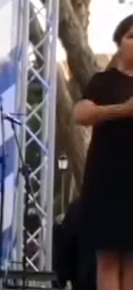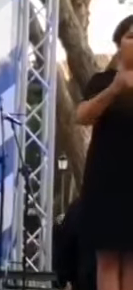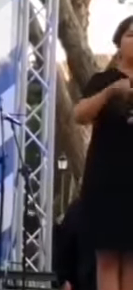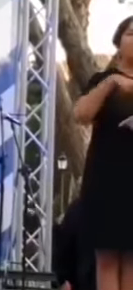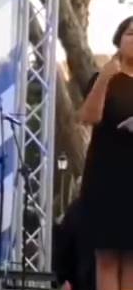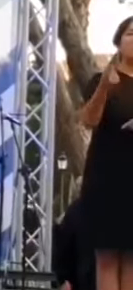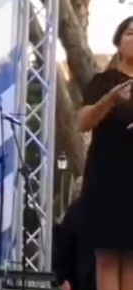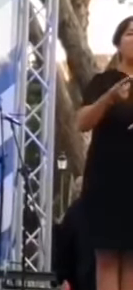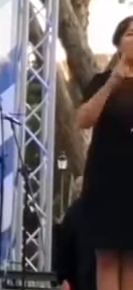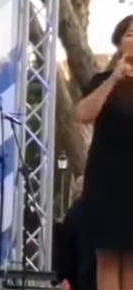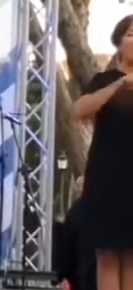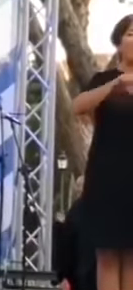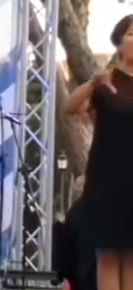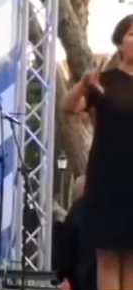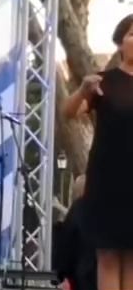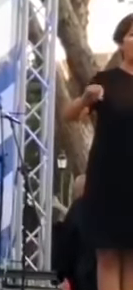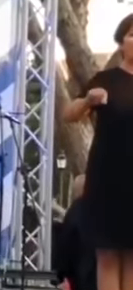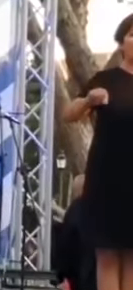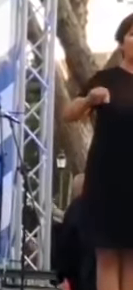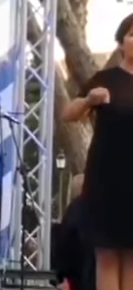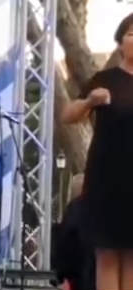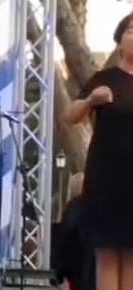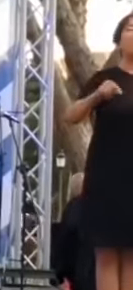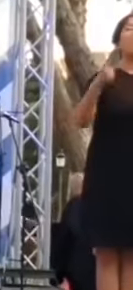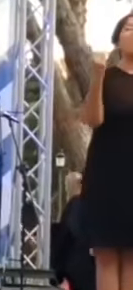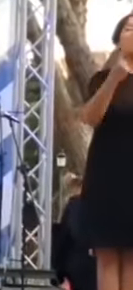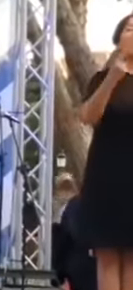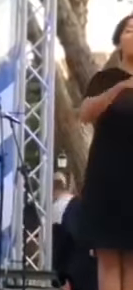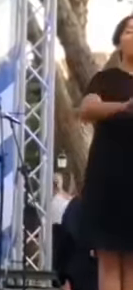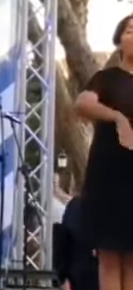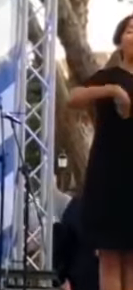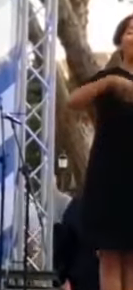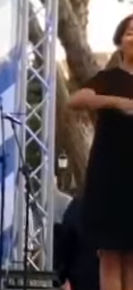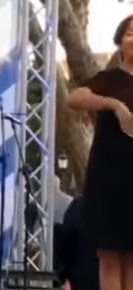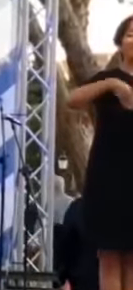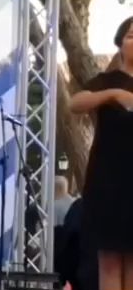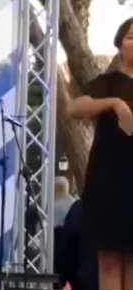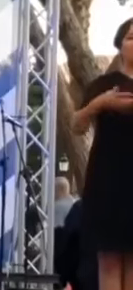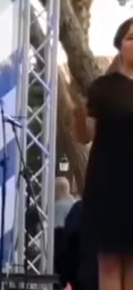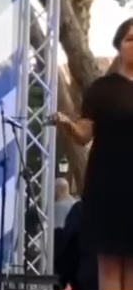nel decreto rilancio, e poi i bonus, il mitico bonus monopattino.